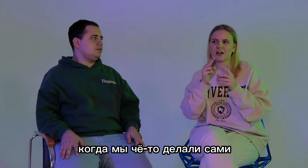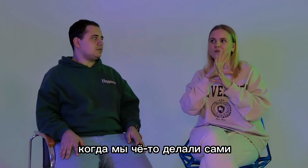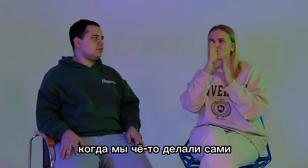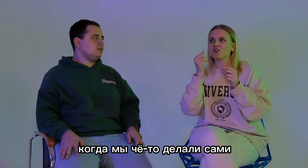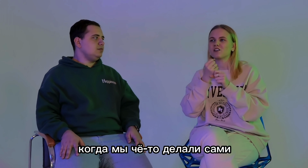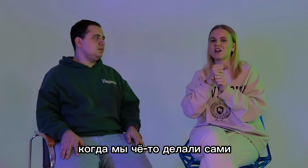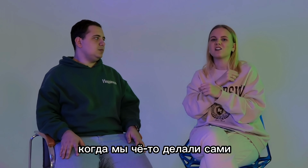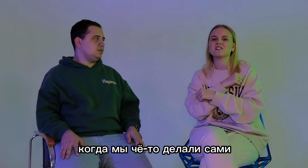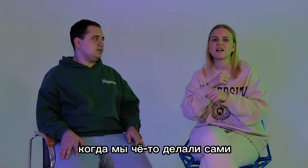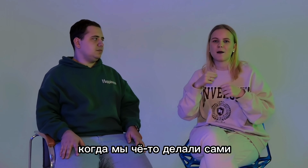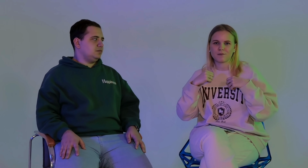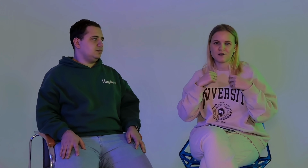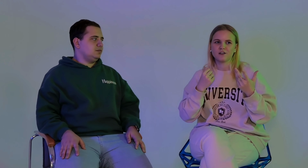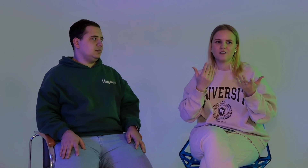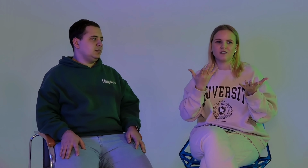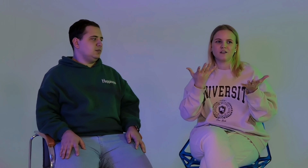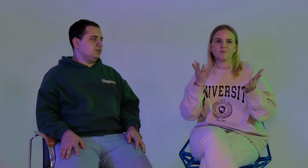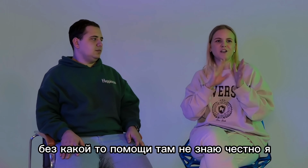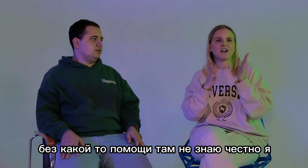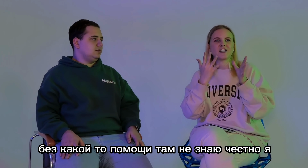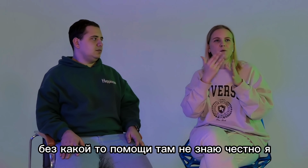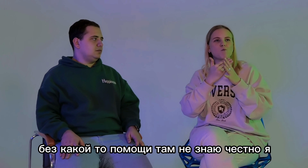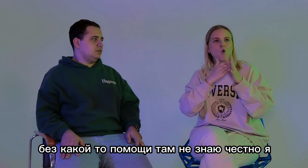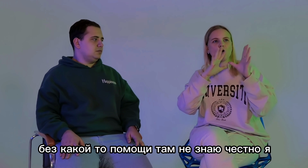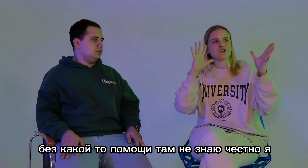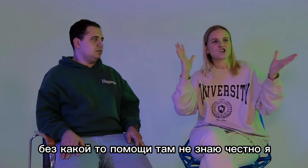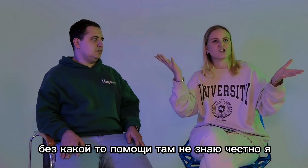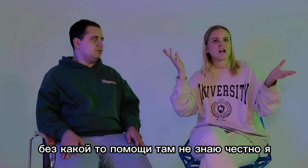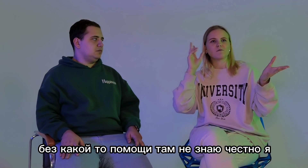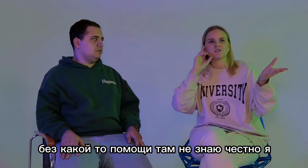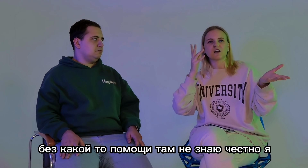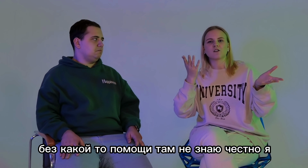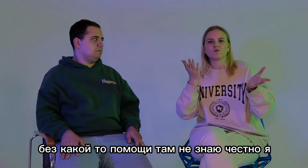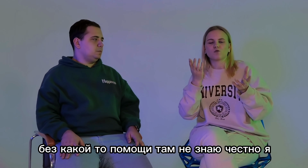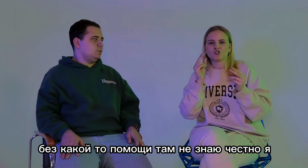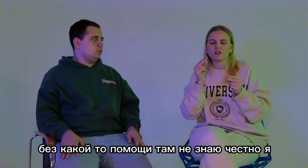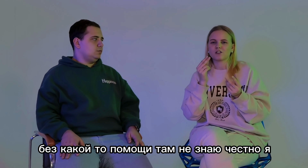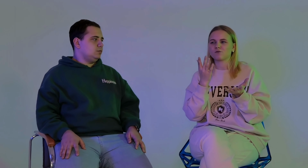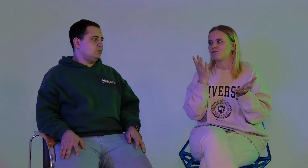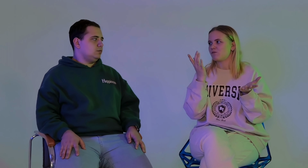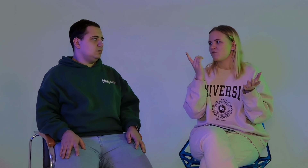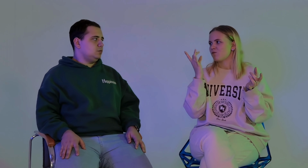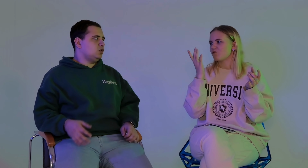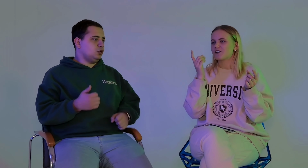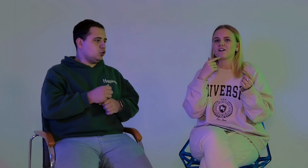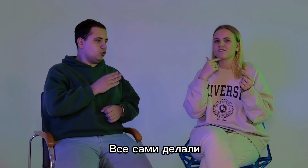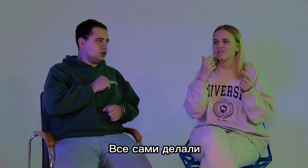мы все это делали сами, без какой-то помощи, там, не знаю, честно.